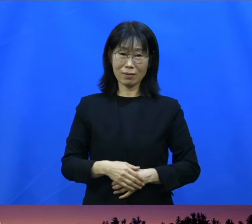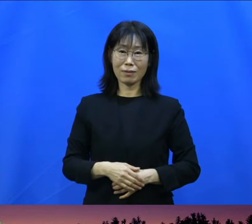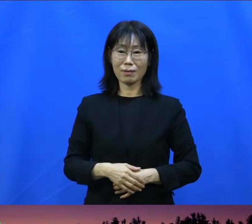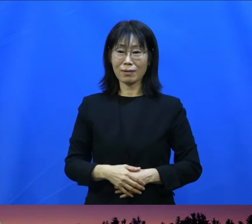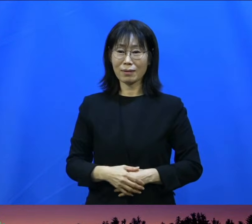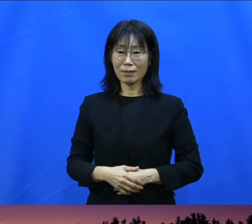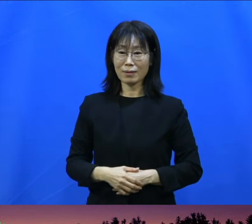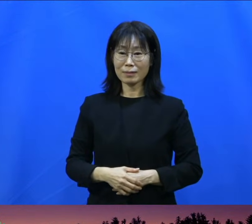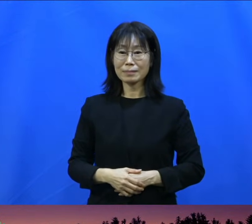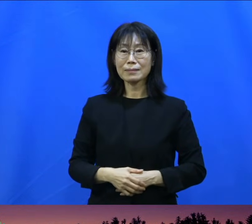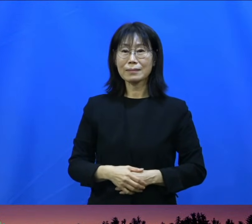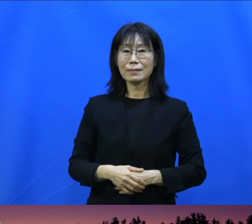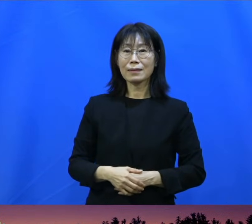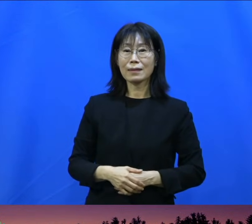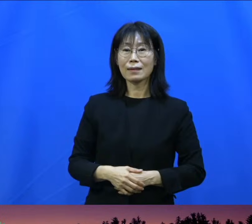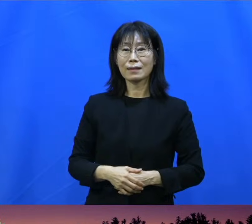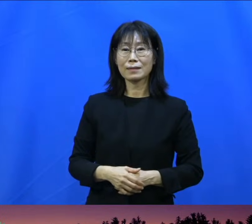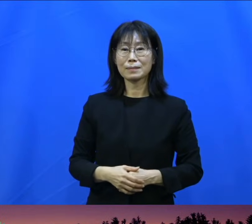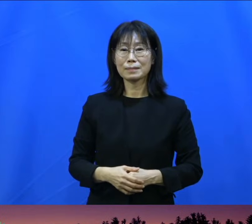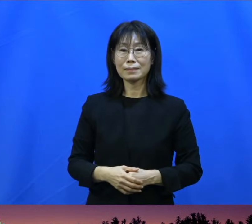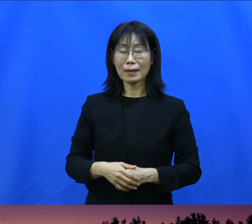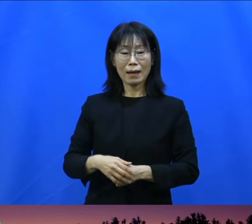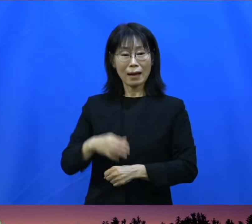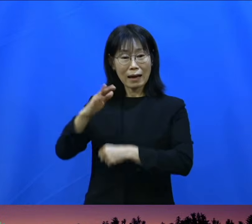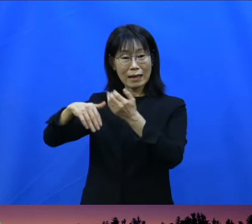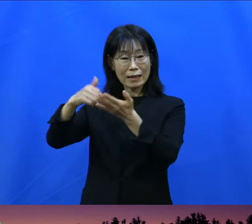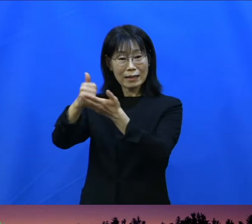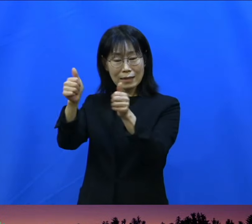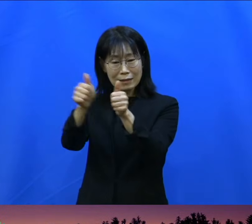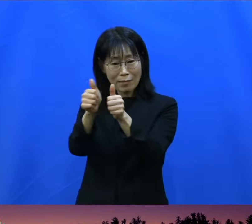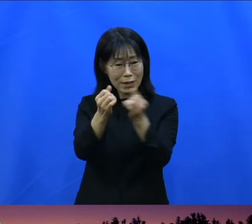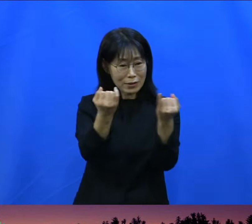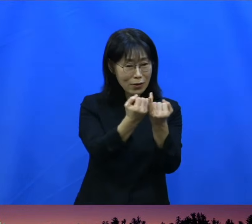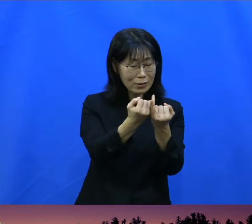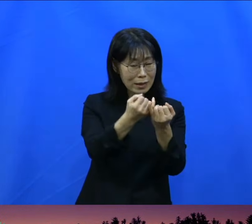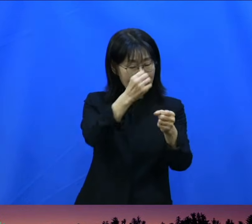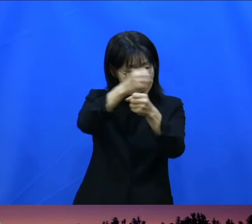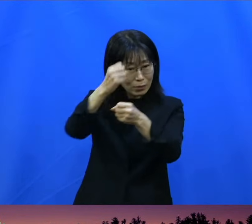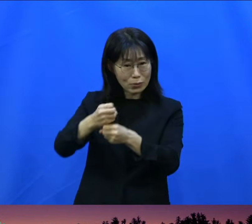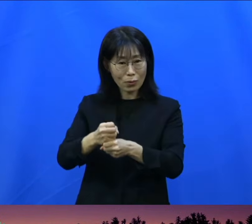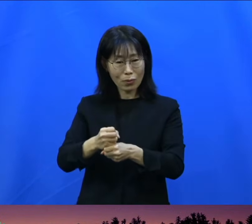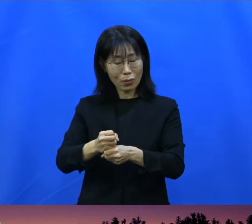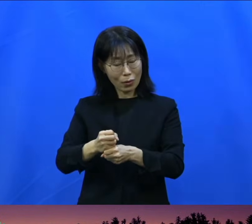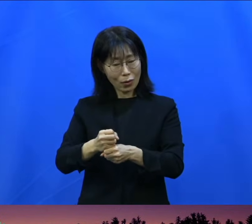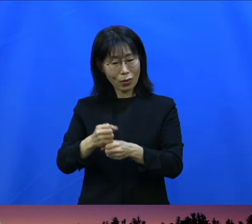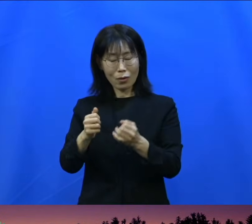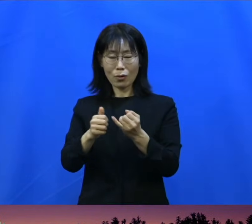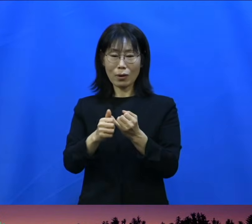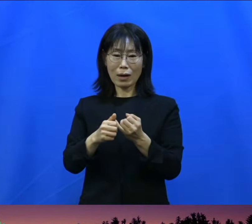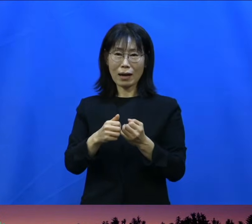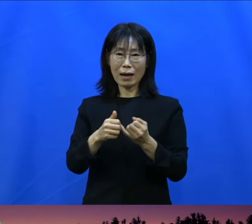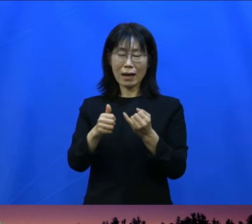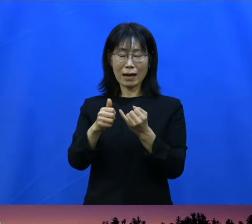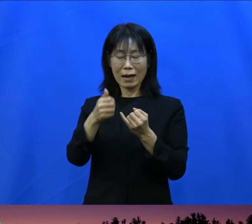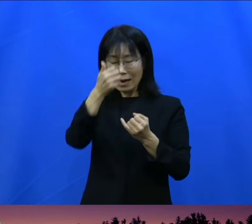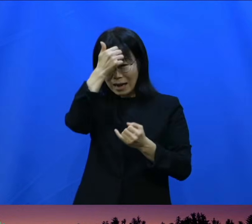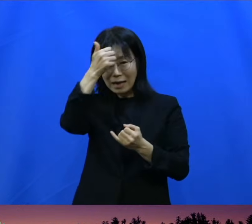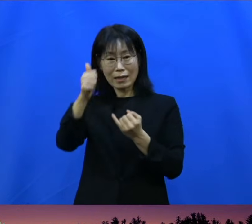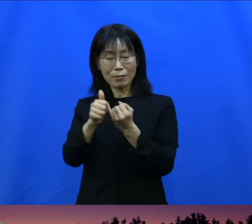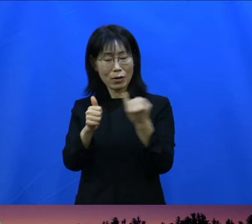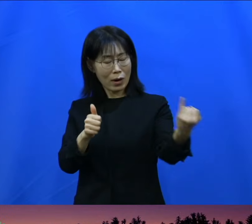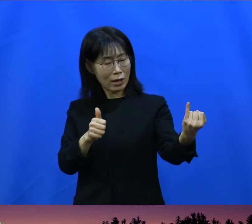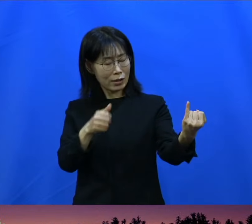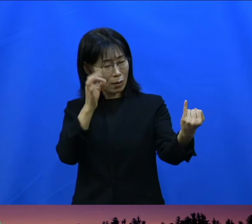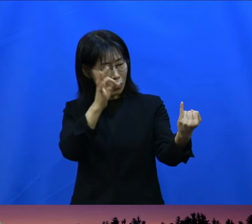하나님이 그 창조 세계 속에 남자와 여자를 얼마나 아름답게 했어요. 그 하와가 걸어올 때 내 뼈 중에